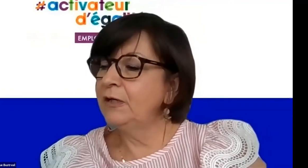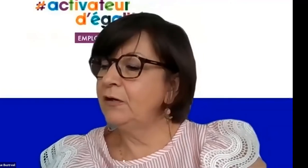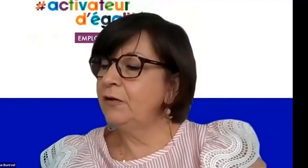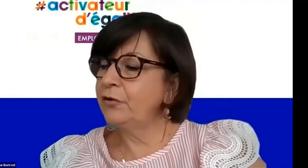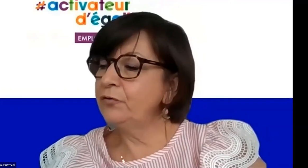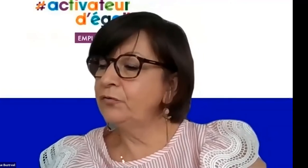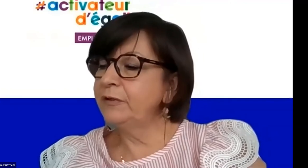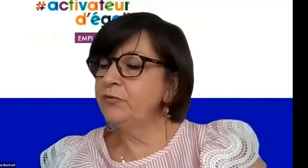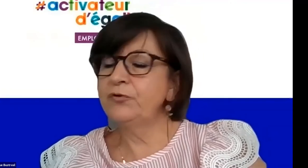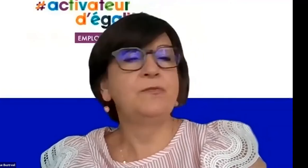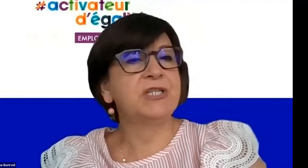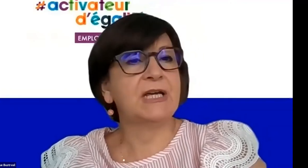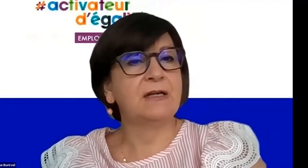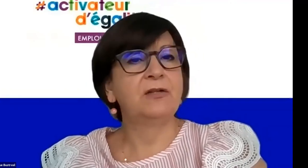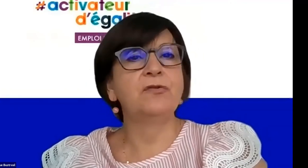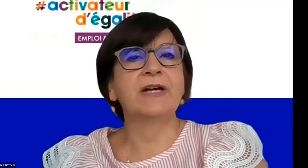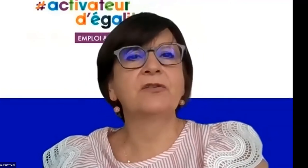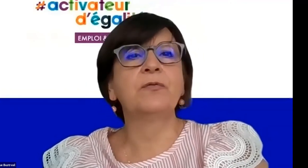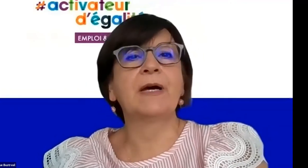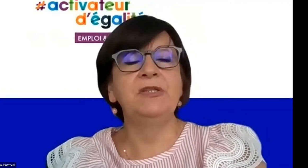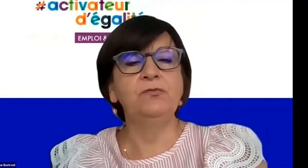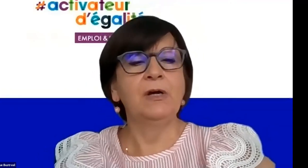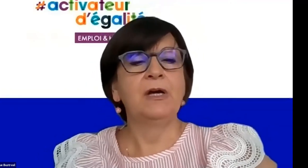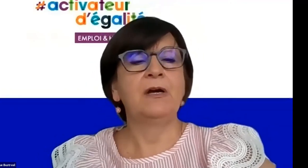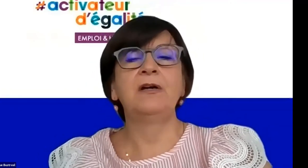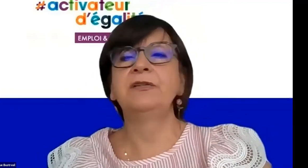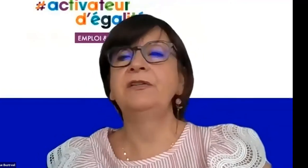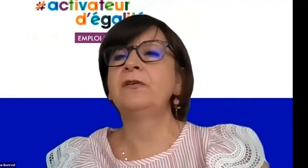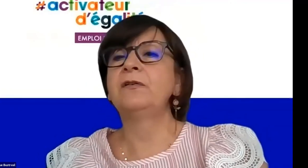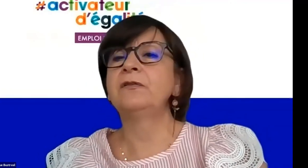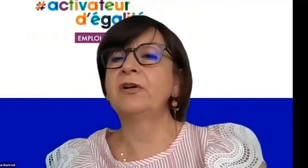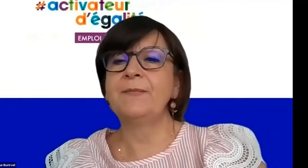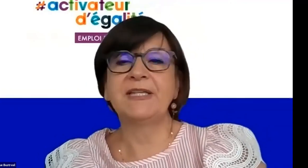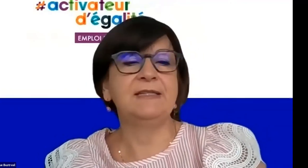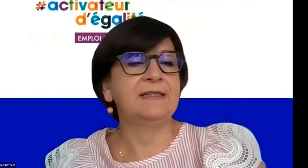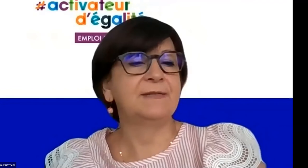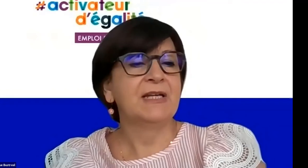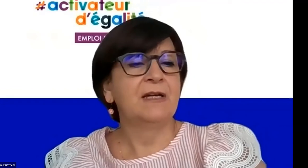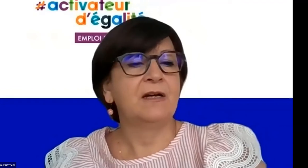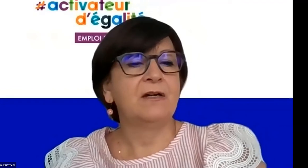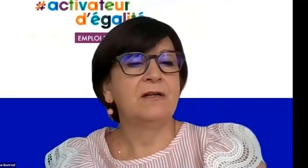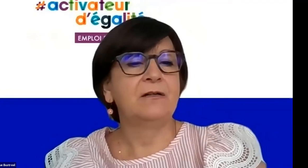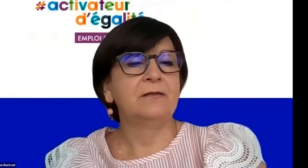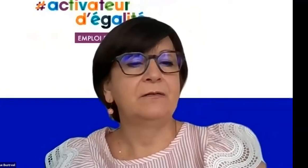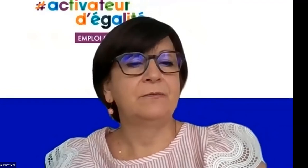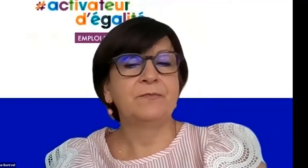députée Rioton et Monsieur Michel devraient être parmi nous dans la matinée.